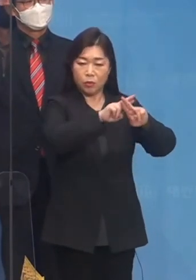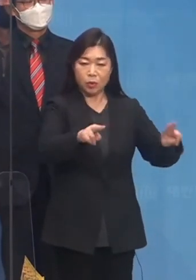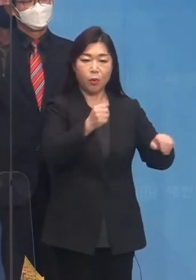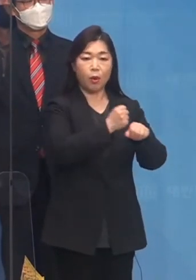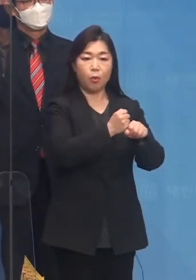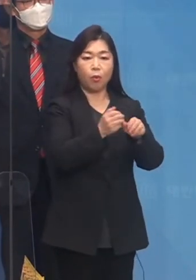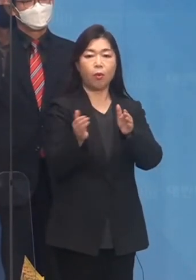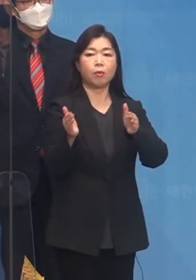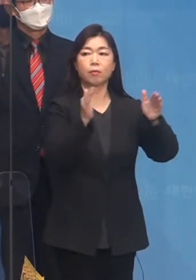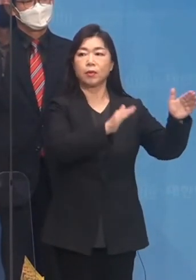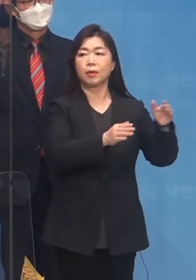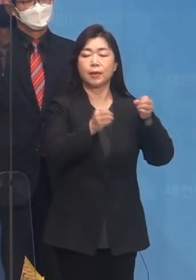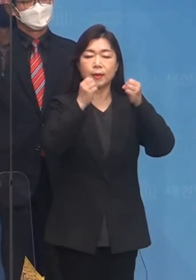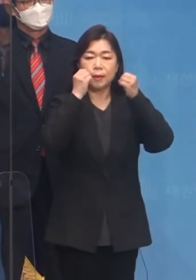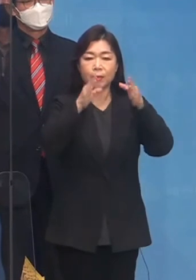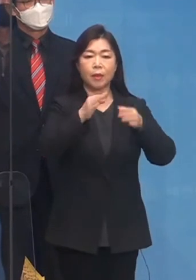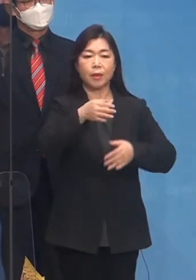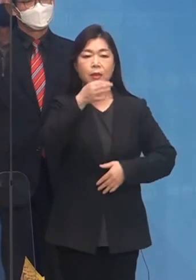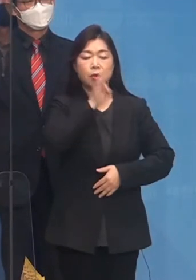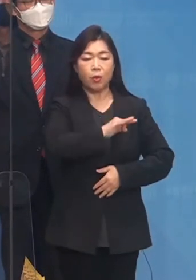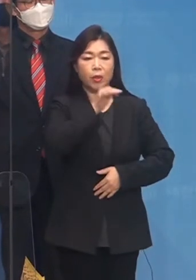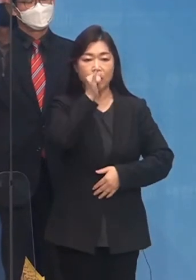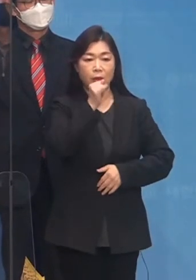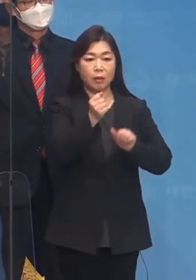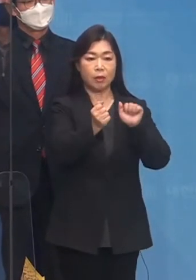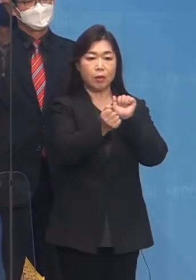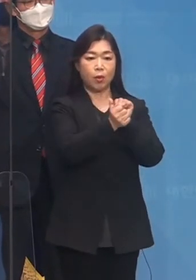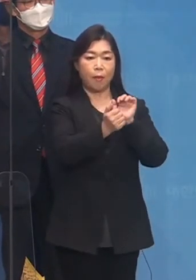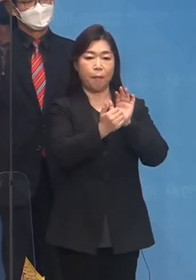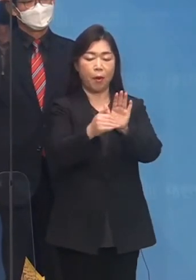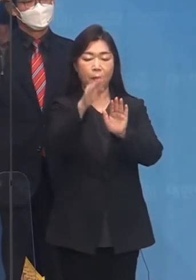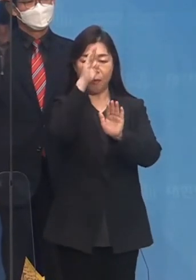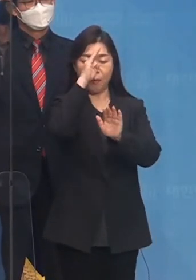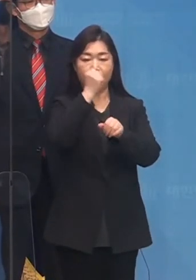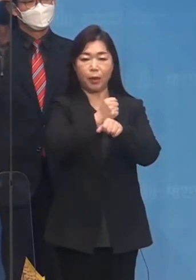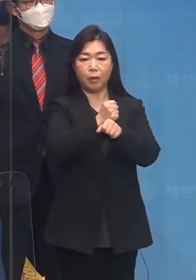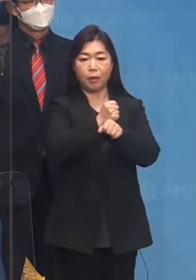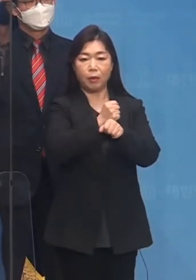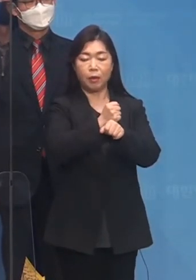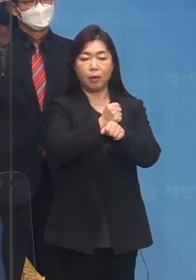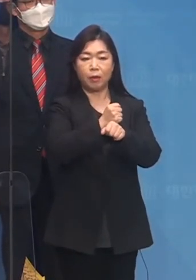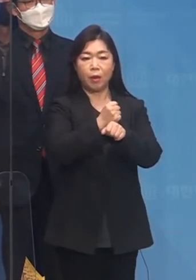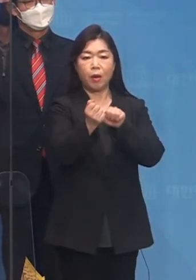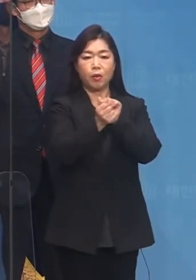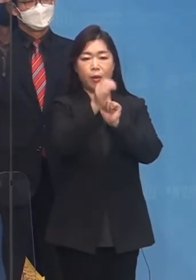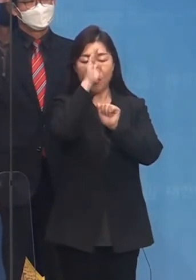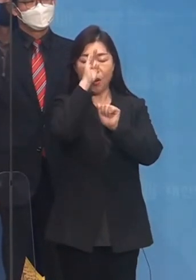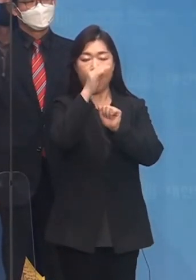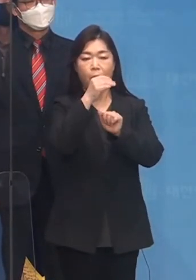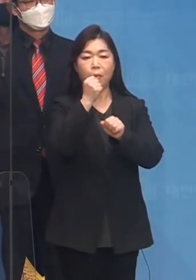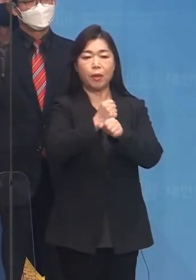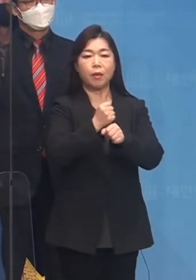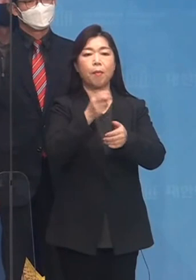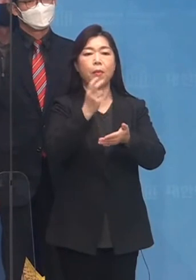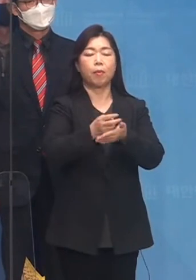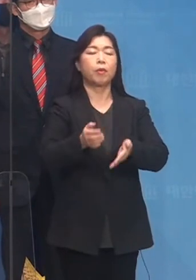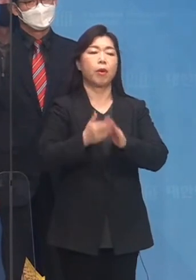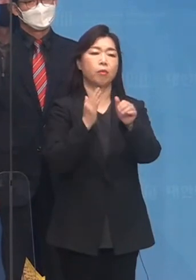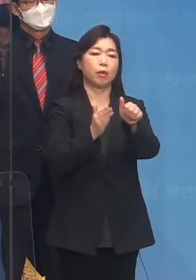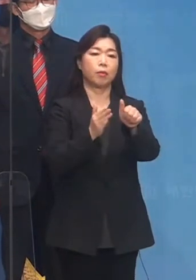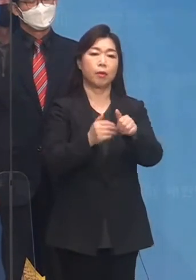취소하고 정말 실효적인 가축천연병 예방을 할 수 있는 법을 만들어 주실 것을 강력하게 부탁을